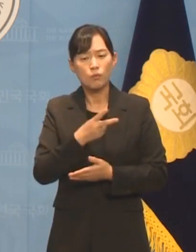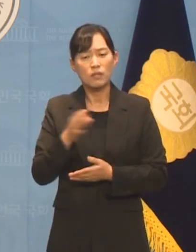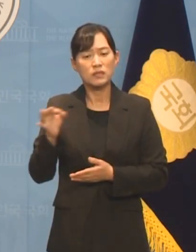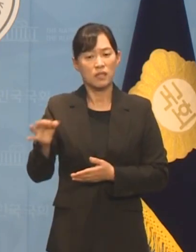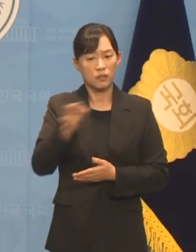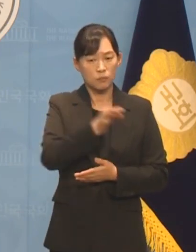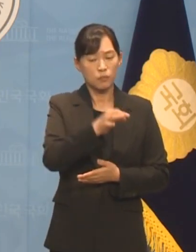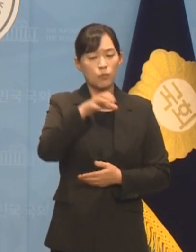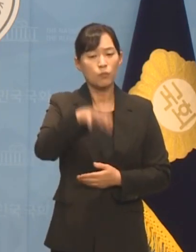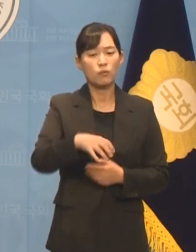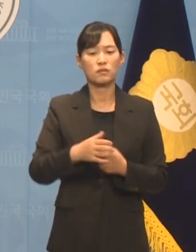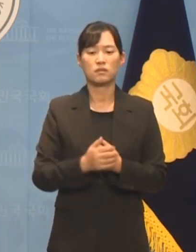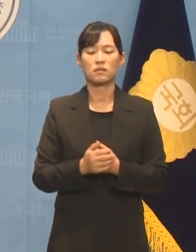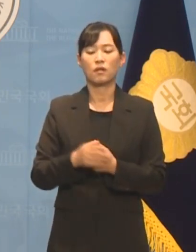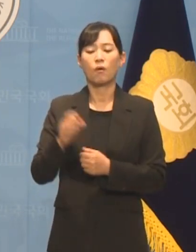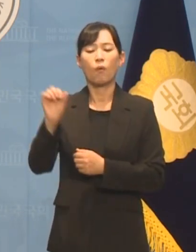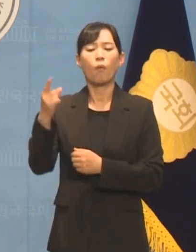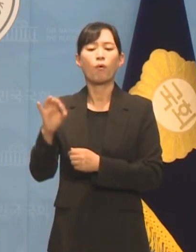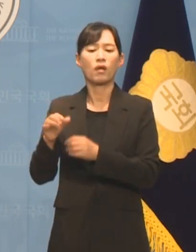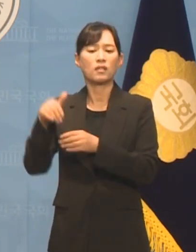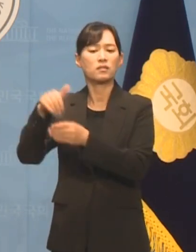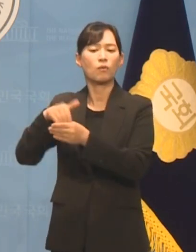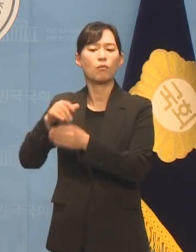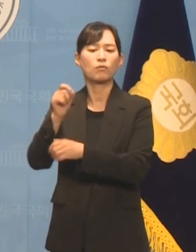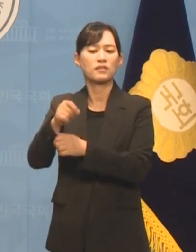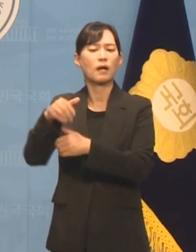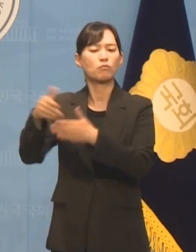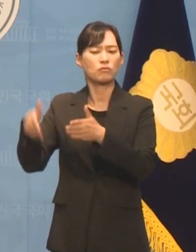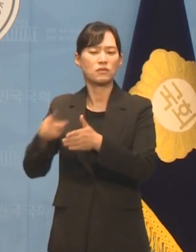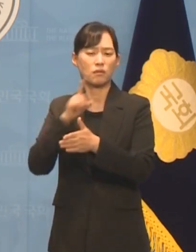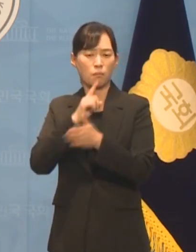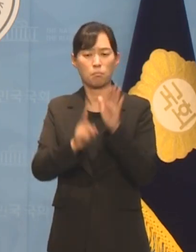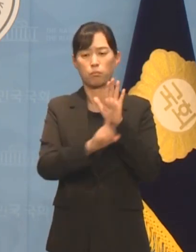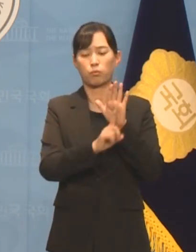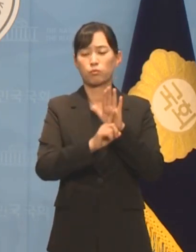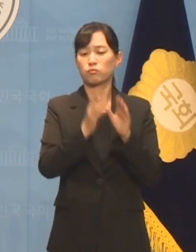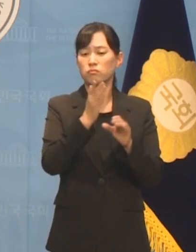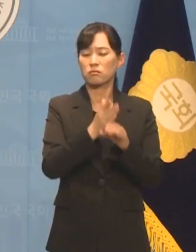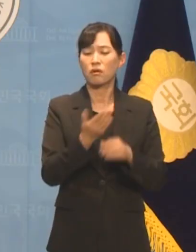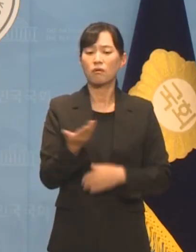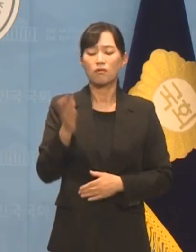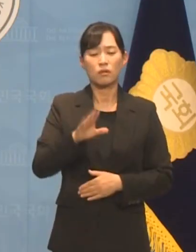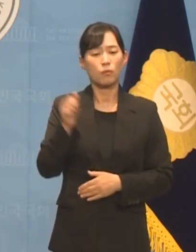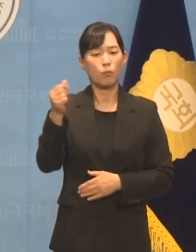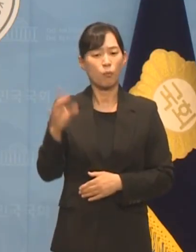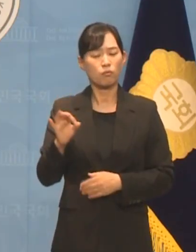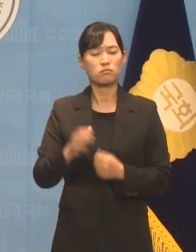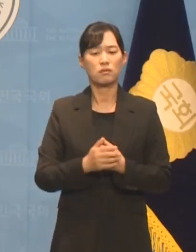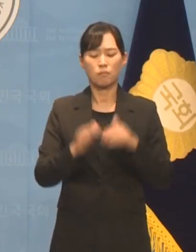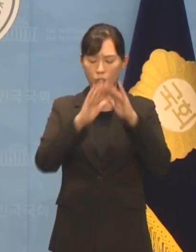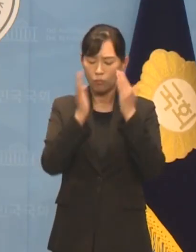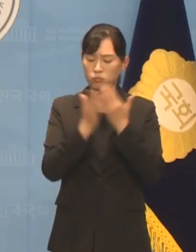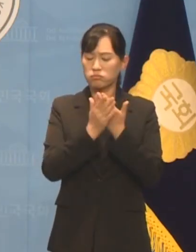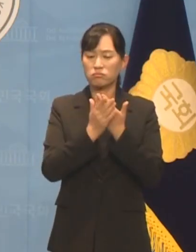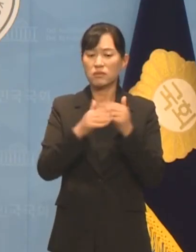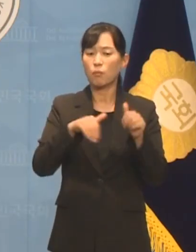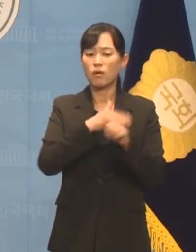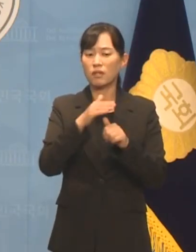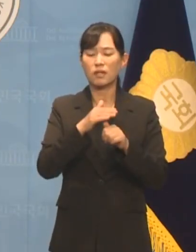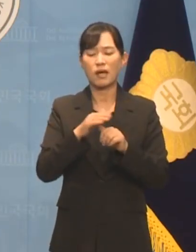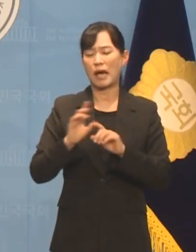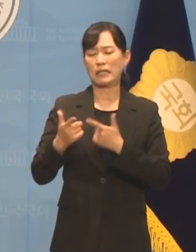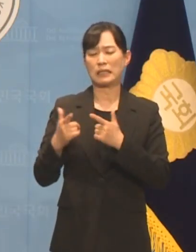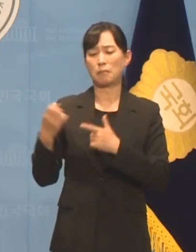장소로 홍 후보의 선거 사무실이 거론되고 있다고 보도되고 있습니다. 그럼에도 홍 후보는 모든 정황을 부인하고